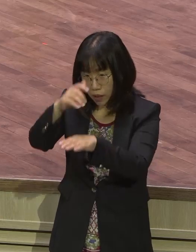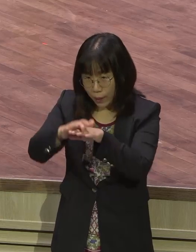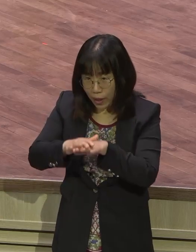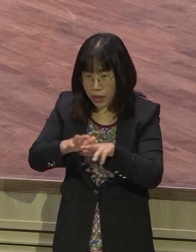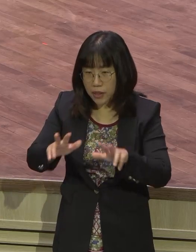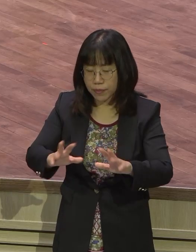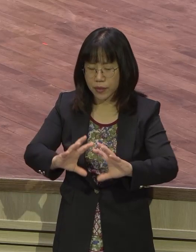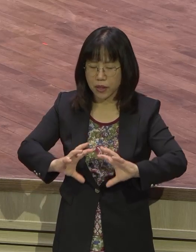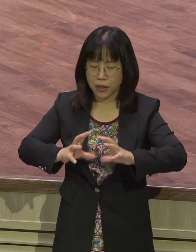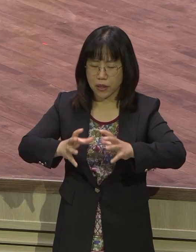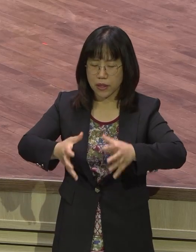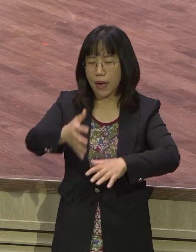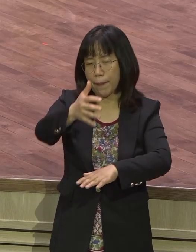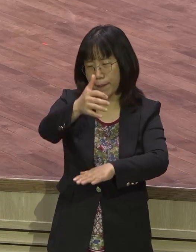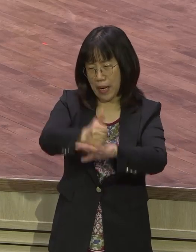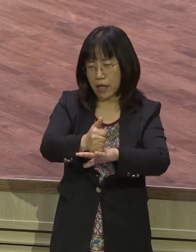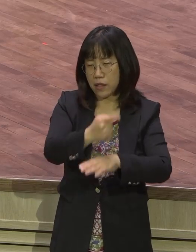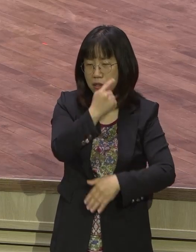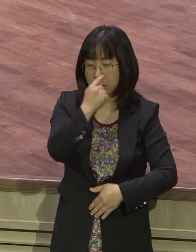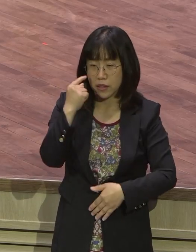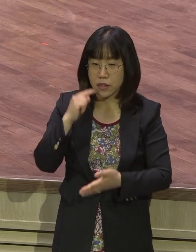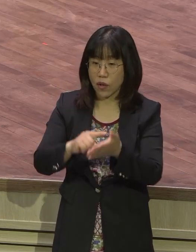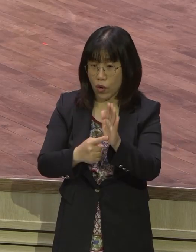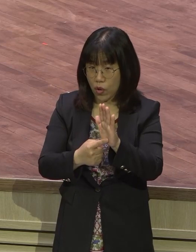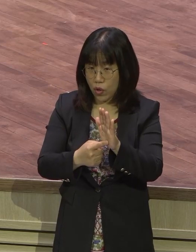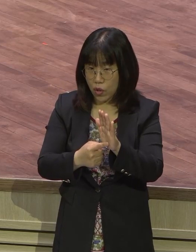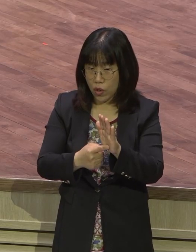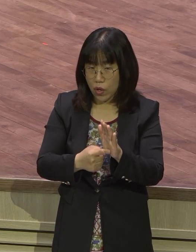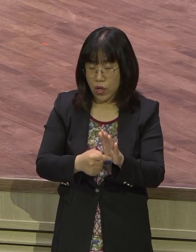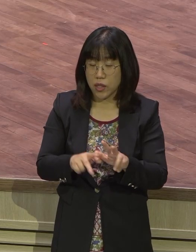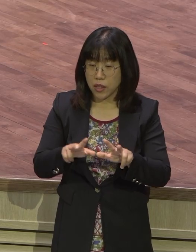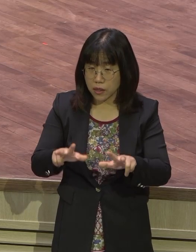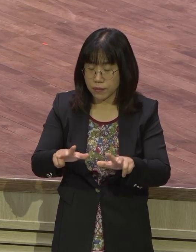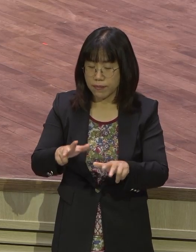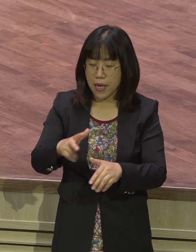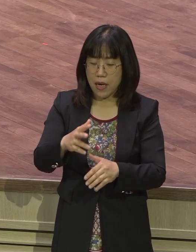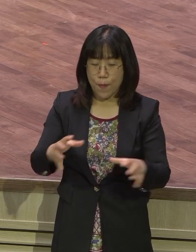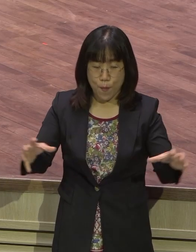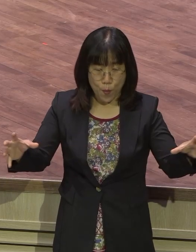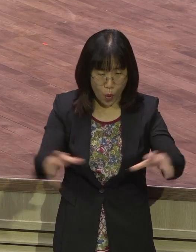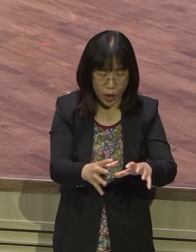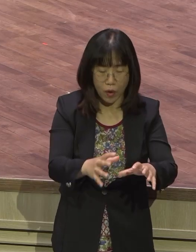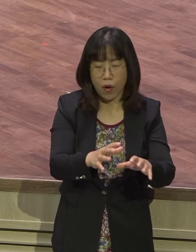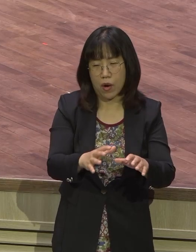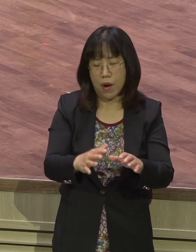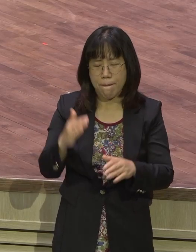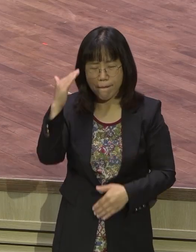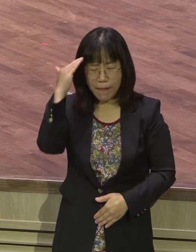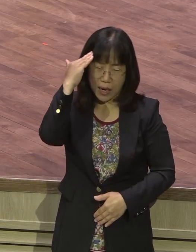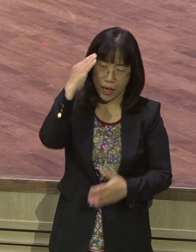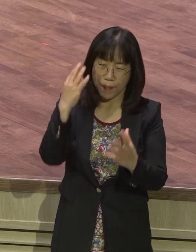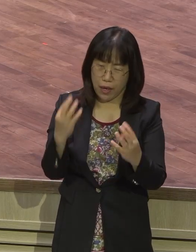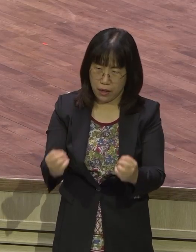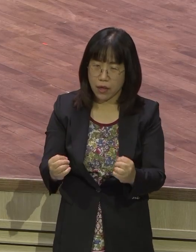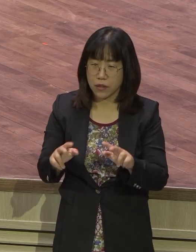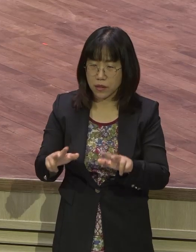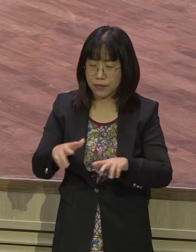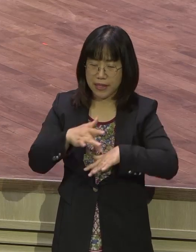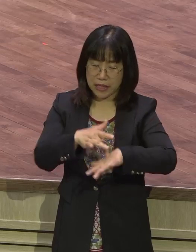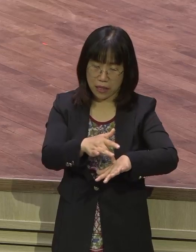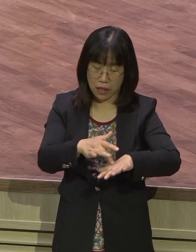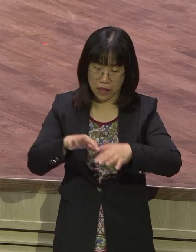말세의 모이기를 피한다 그랬어요 모이기를 피한다 하나님 앞에 나와서 예배해야 되는데 그걸 모이기를 피하는